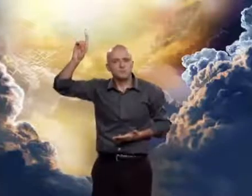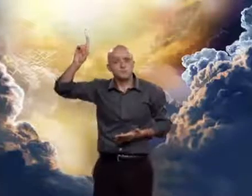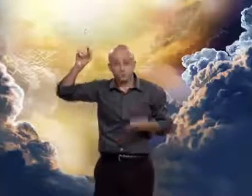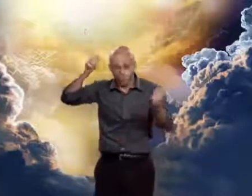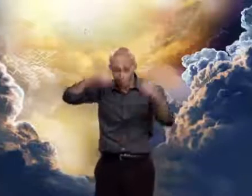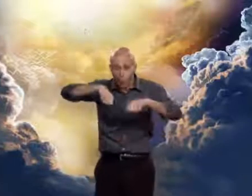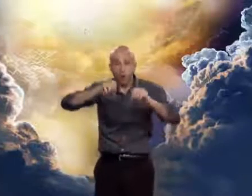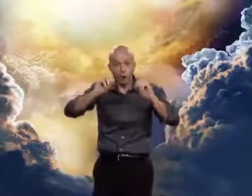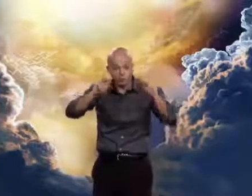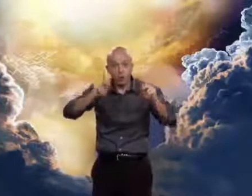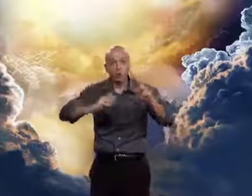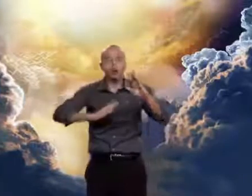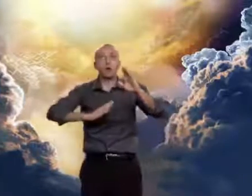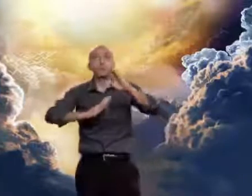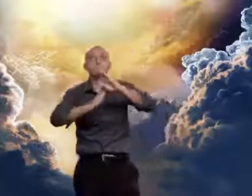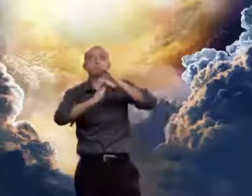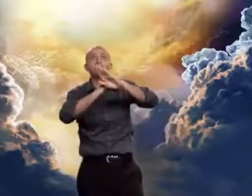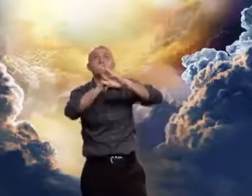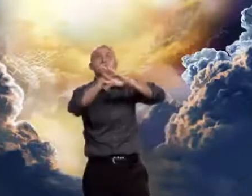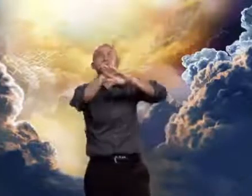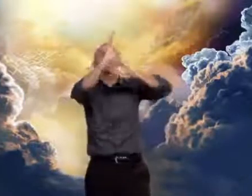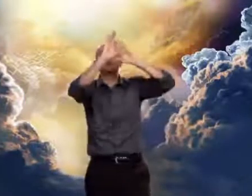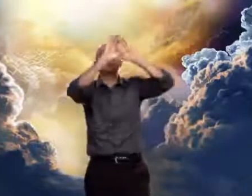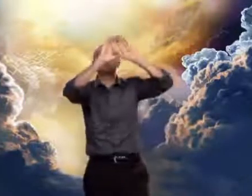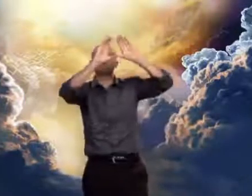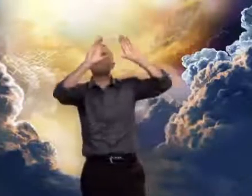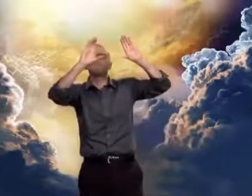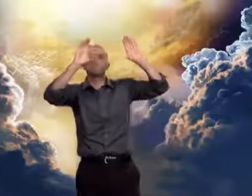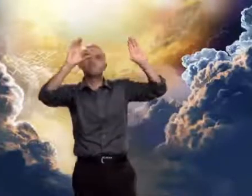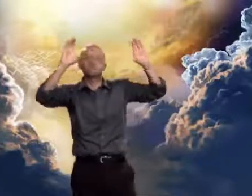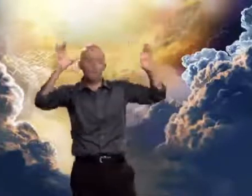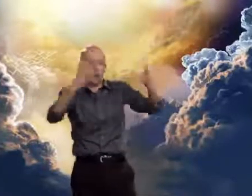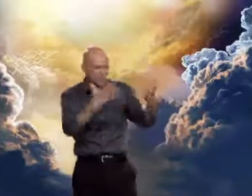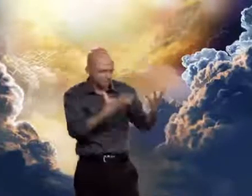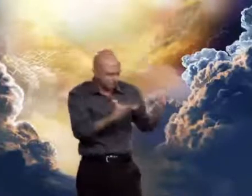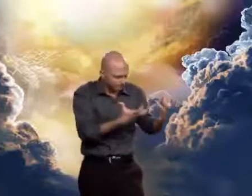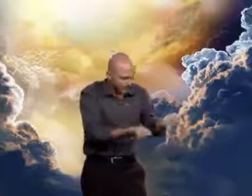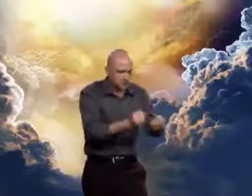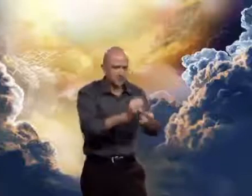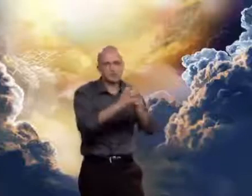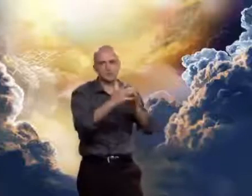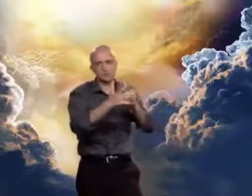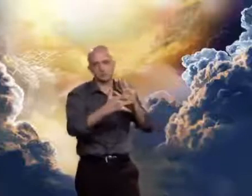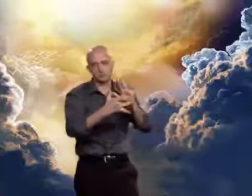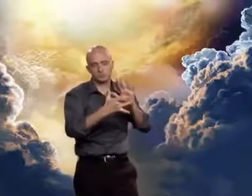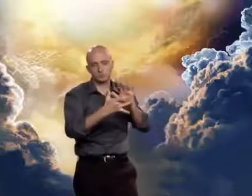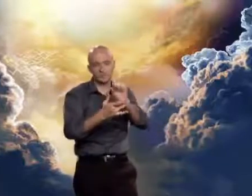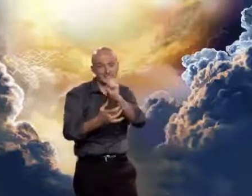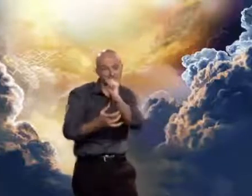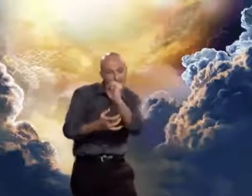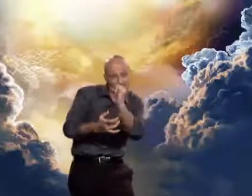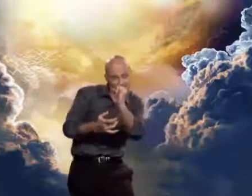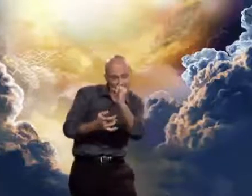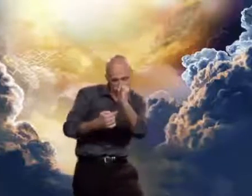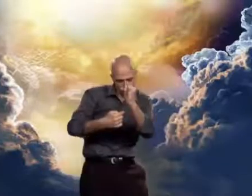afirmam que nada realmente miraculoso ocorreu durante a vida de nosso Salvador. Os milagres que eles próprios realizam,